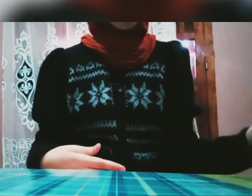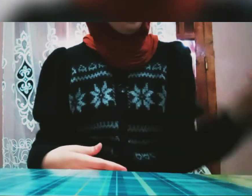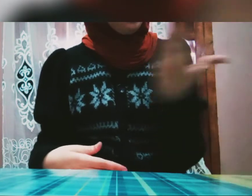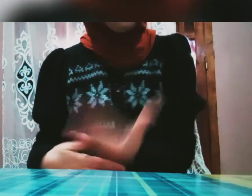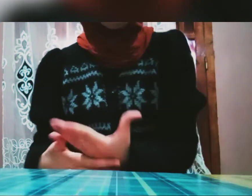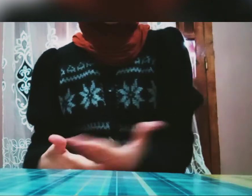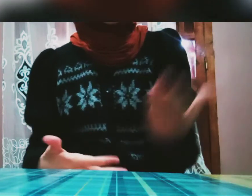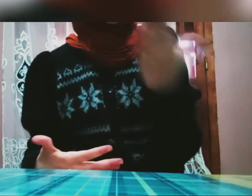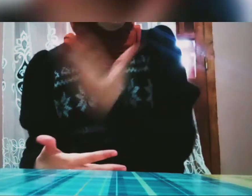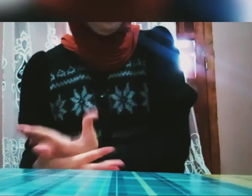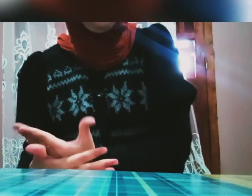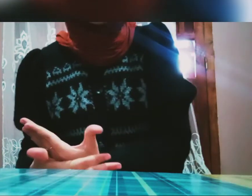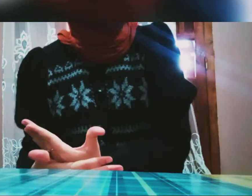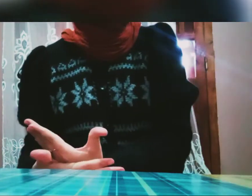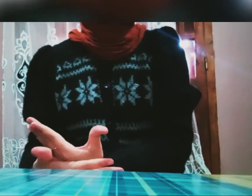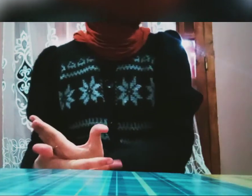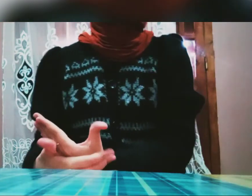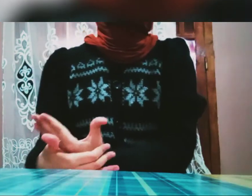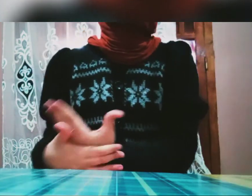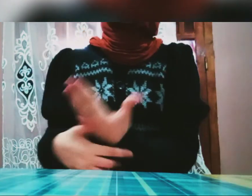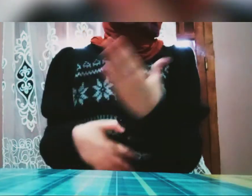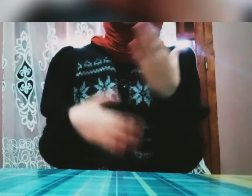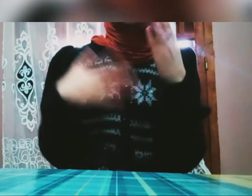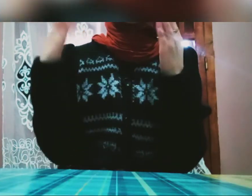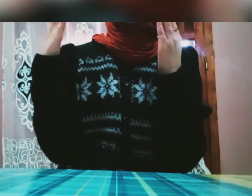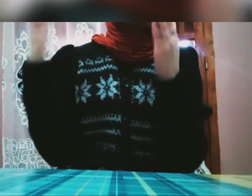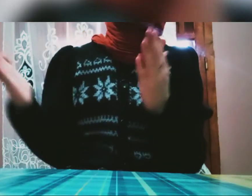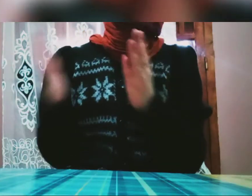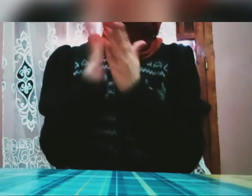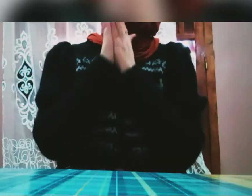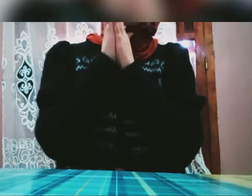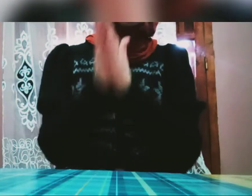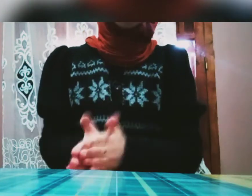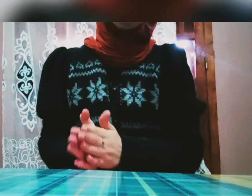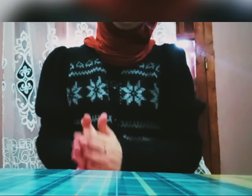اوصانا بالعمل والعلم. فانت كي ما توصلوش